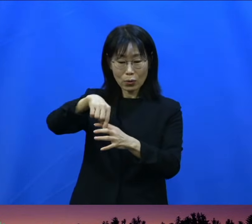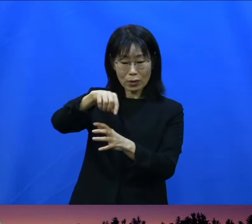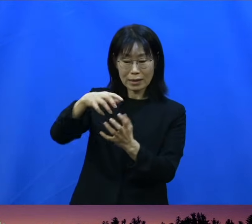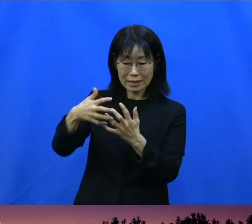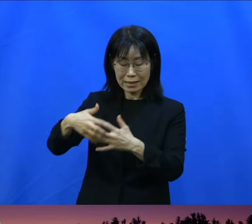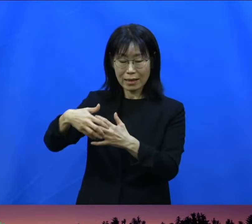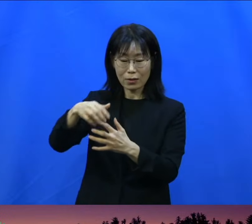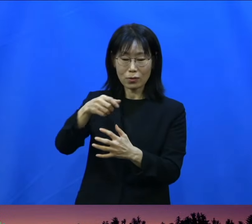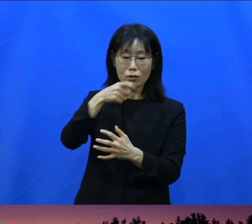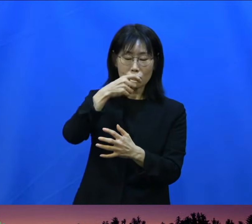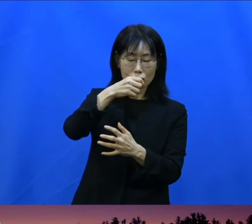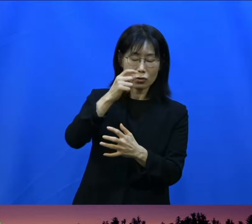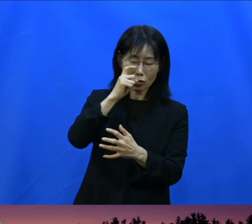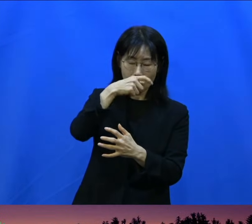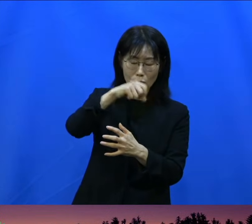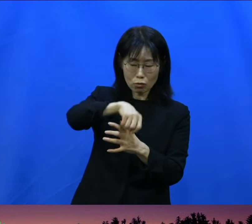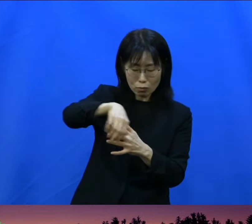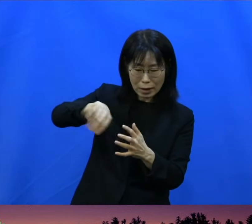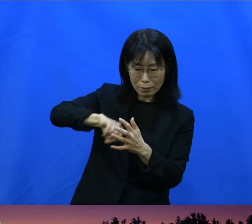아니야.